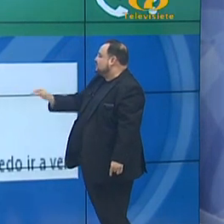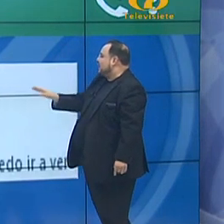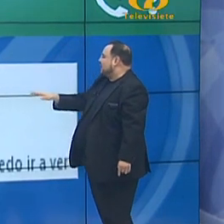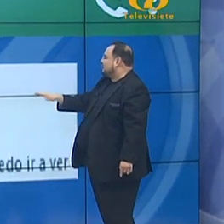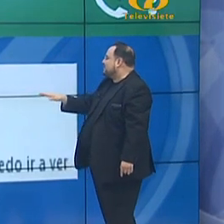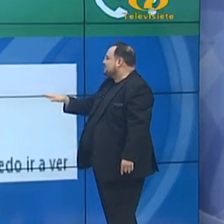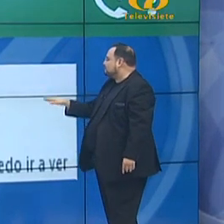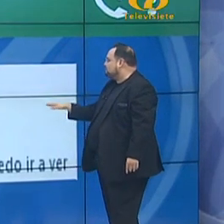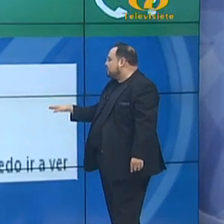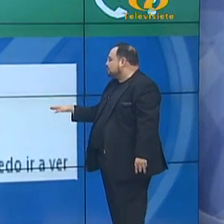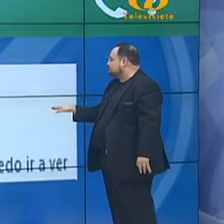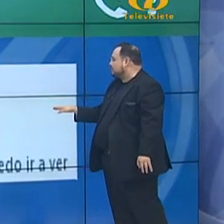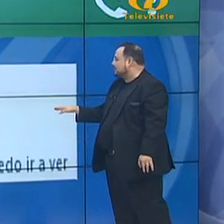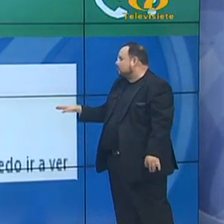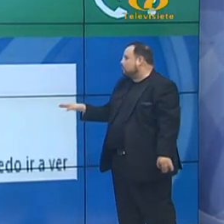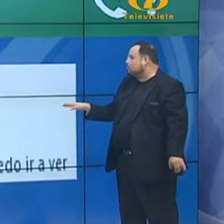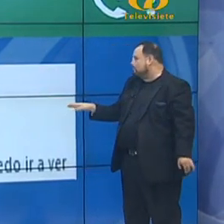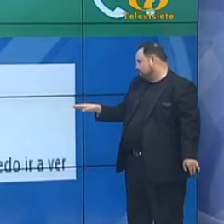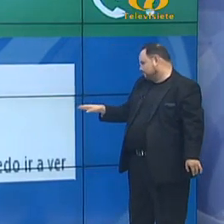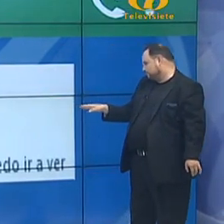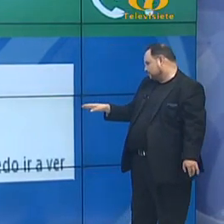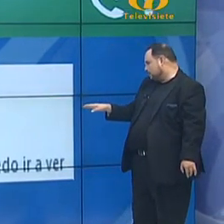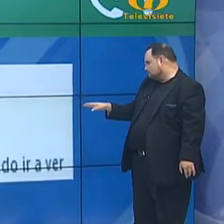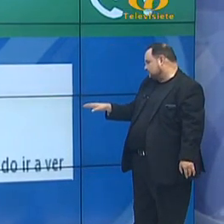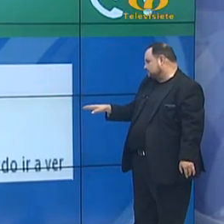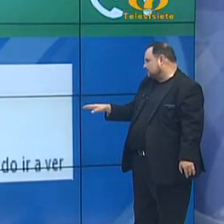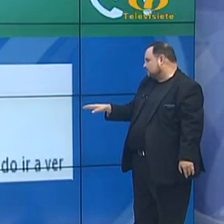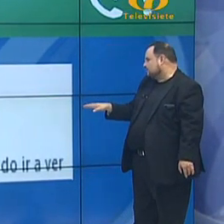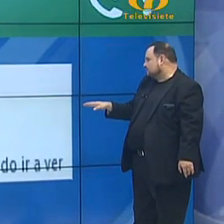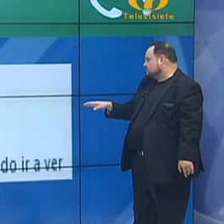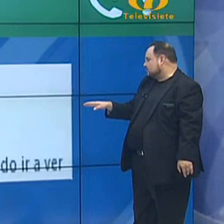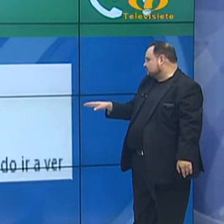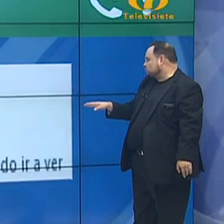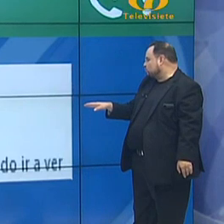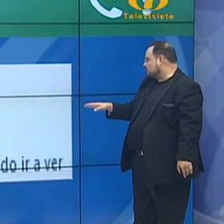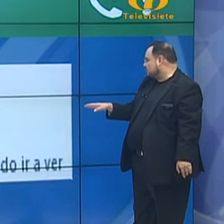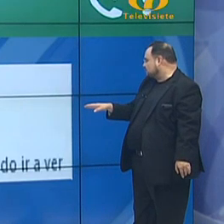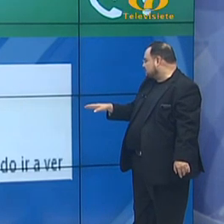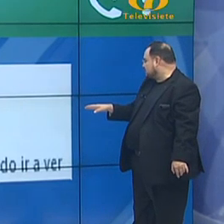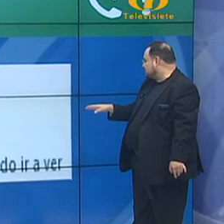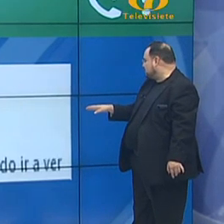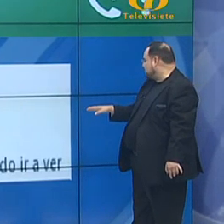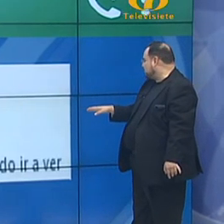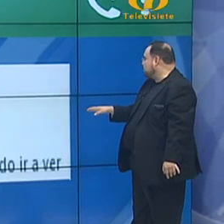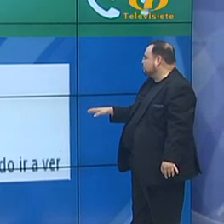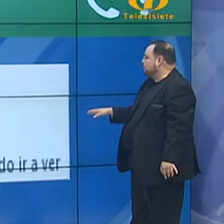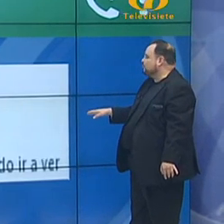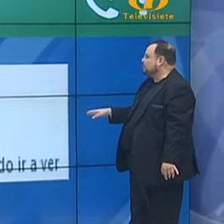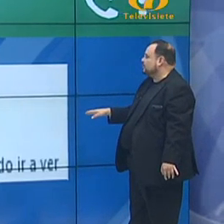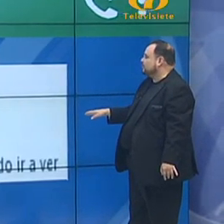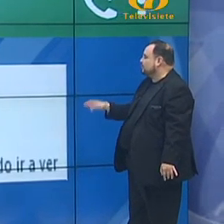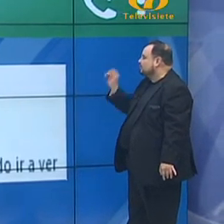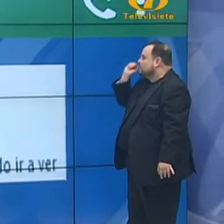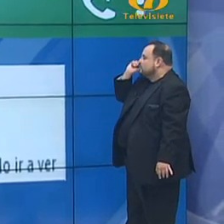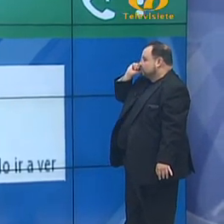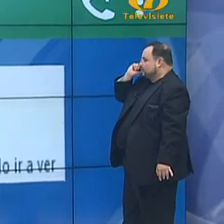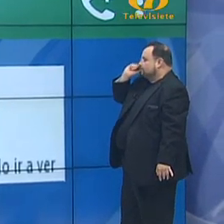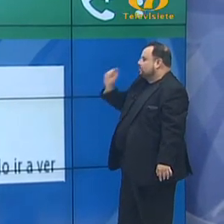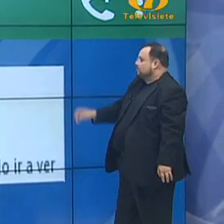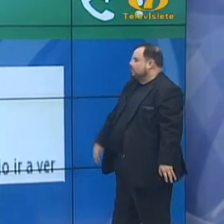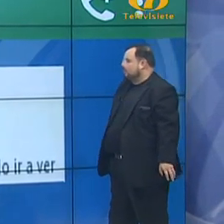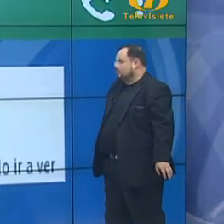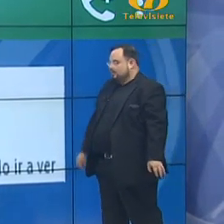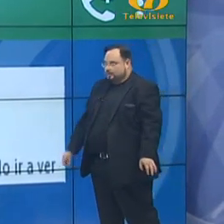1 año y 2 meses. ¿A qué edad puedo sacarlo a pasear? Ya que solo en la casa de la mamá lo puedo ir a ver.